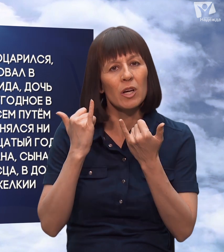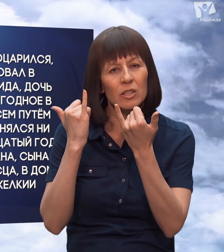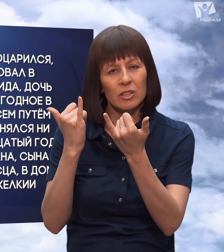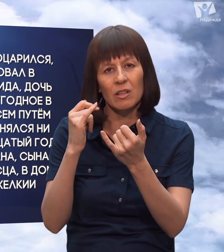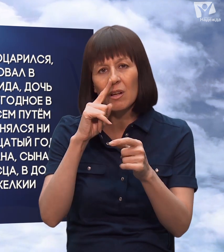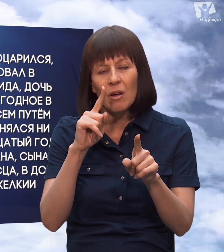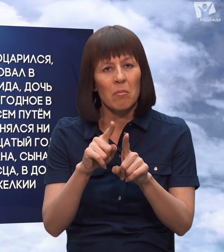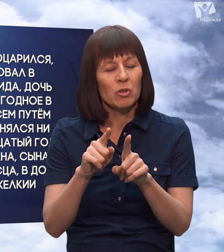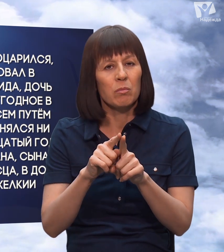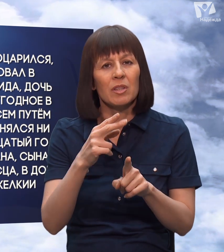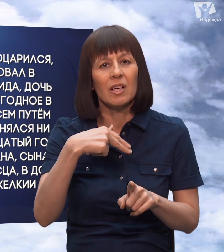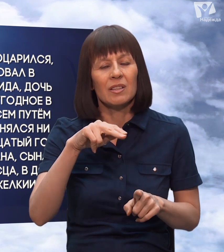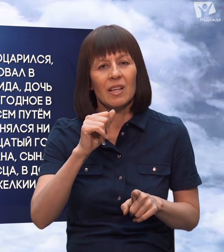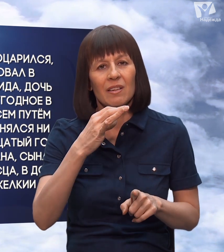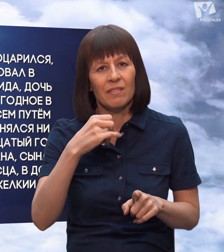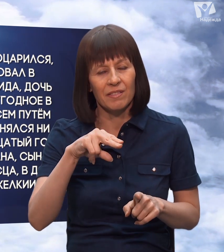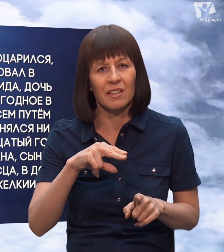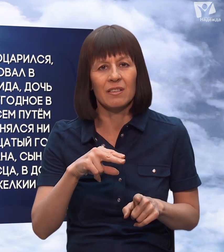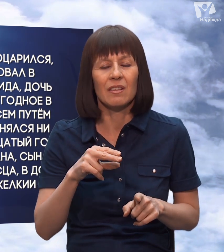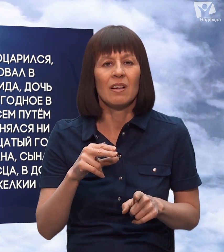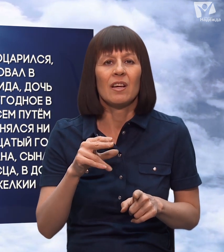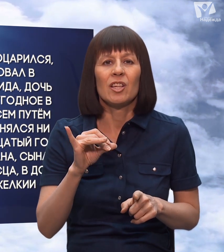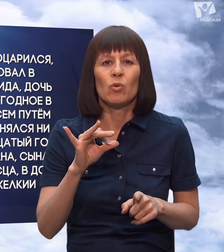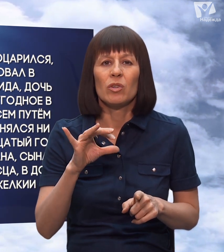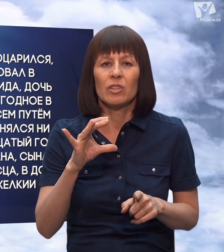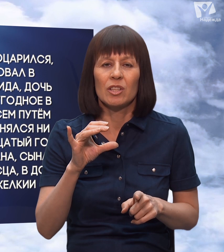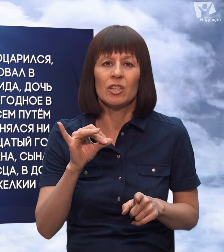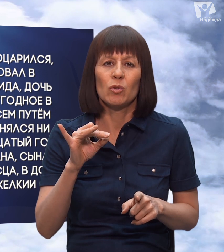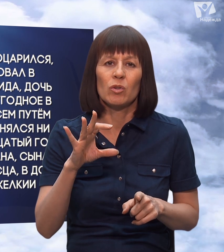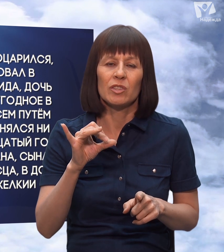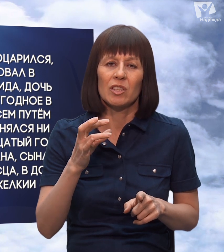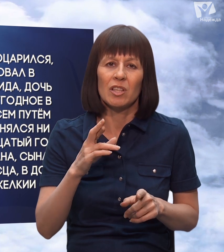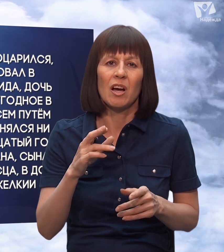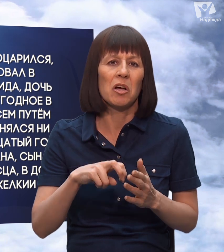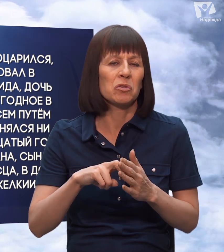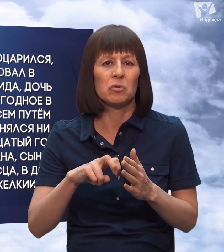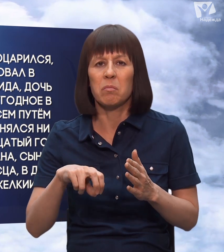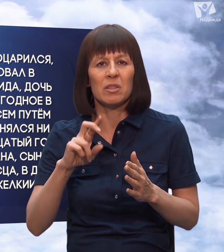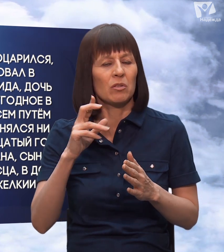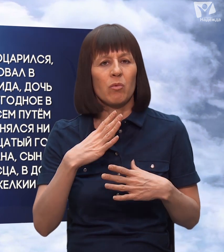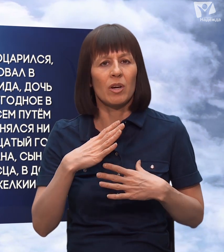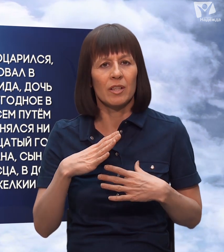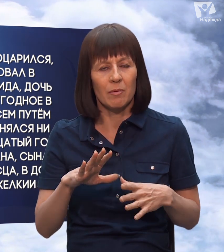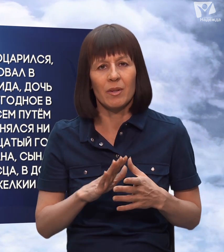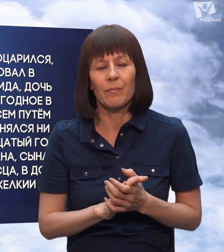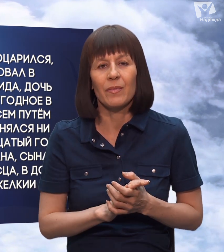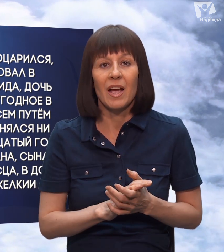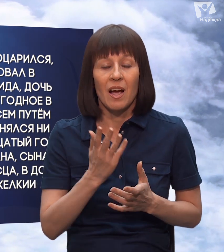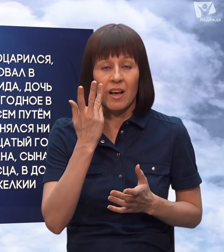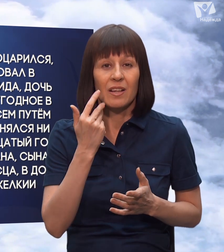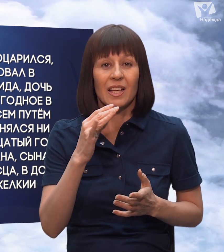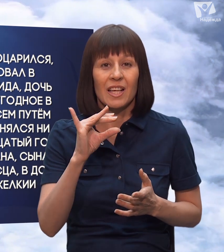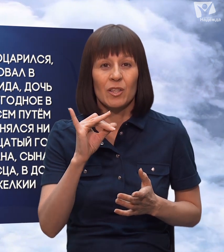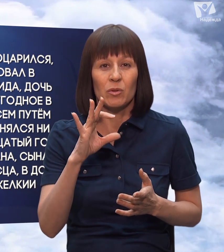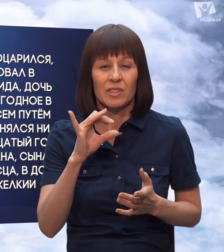отца своего и не уклонялся не направо не налево восемнадцатый год царя иосии послал царь шафа на сына